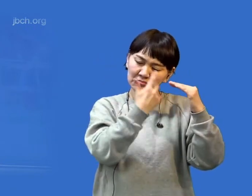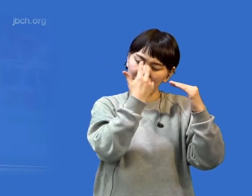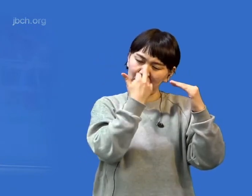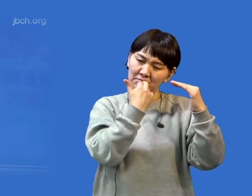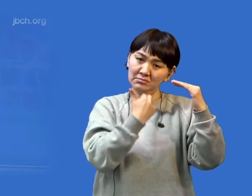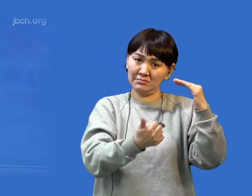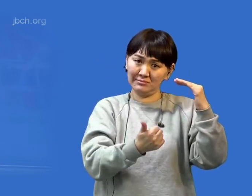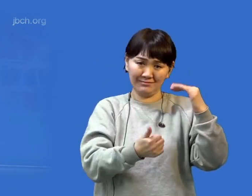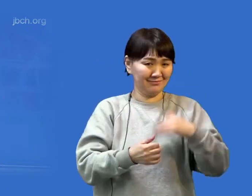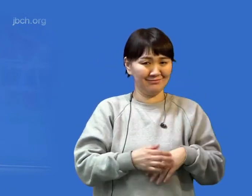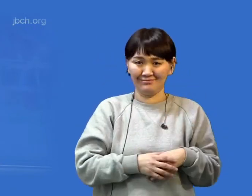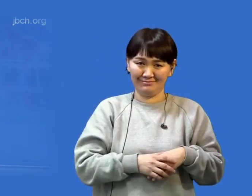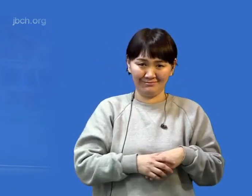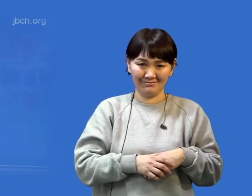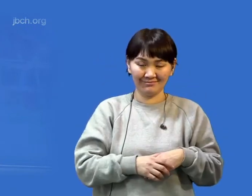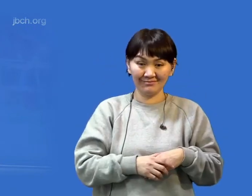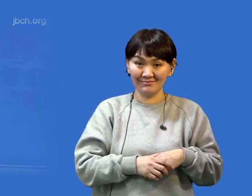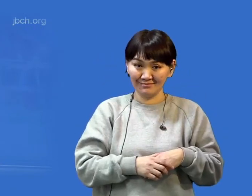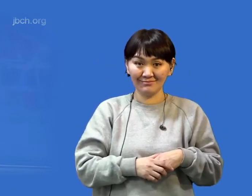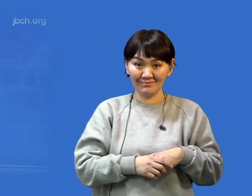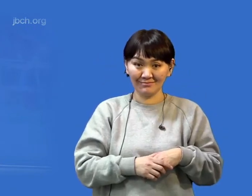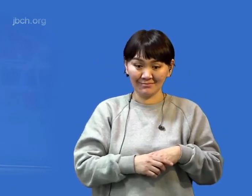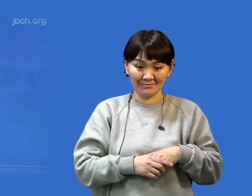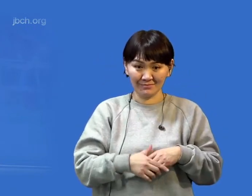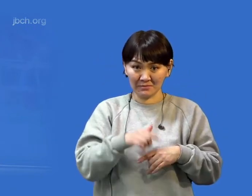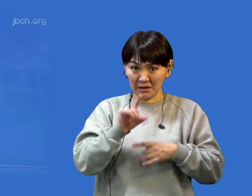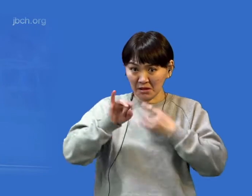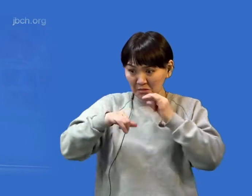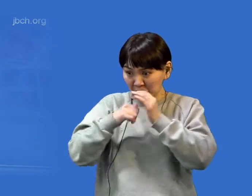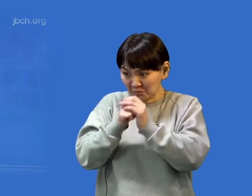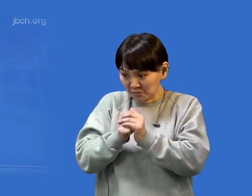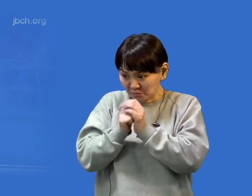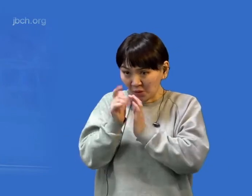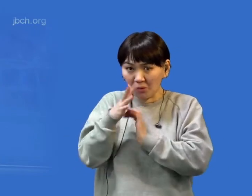Тэгээ хийм шүтэн шүдэж байгаа хүмүүс хүртэл ийм юм а сайн хийдэг штэ.